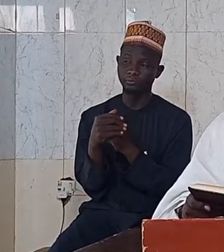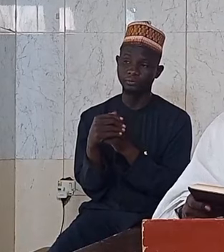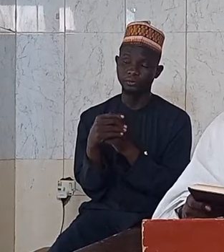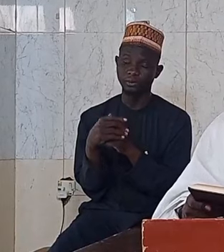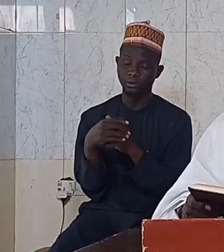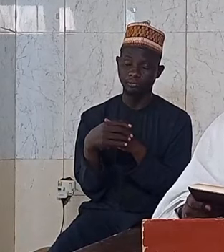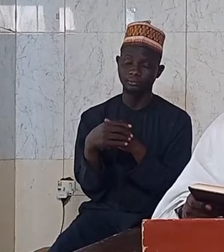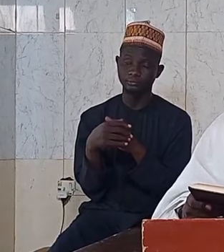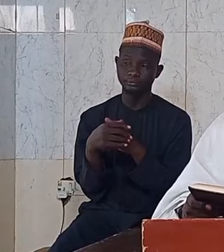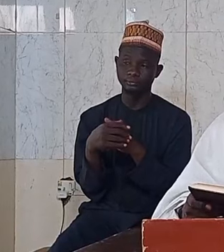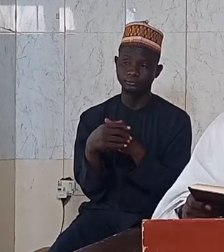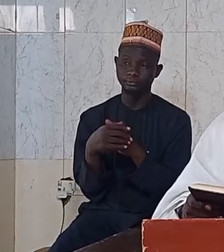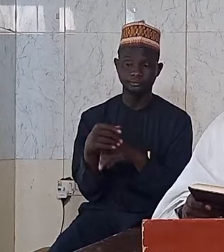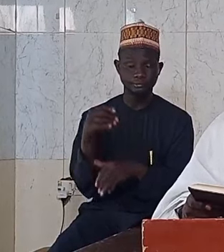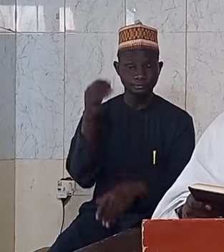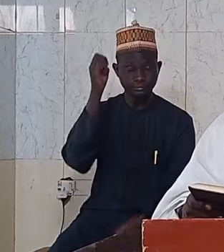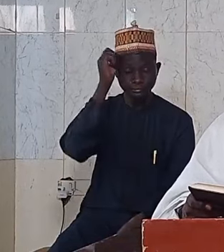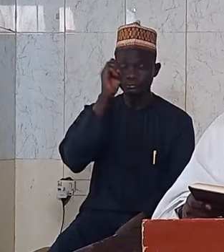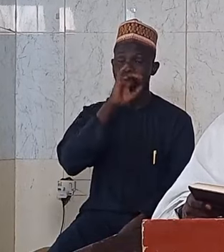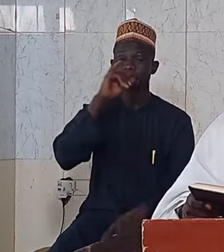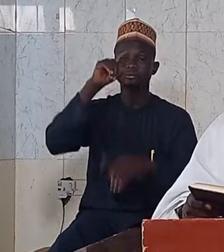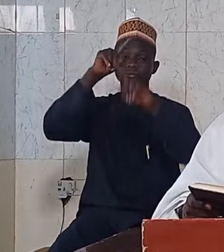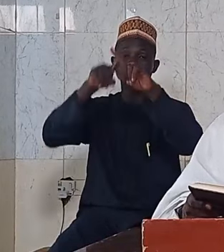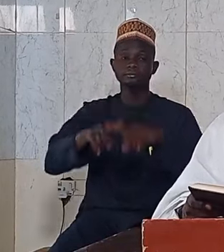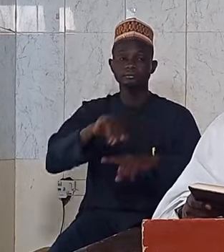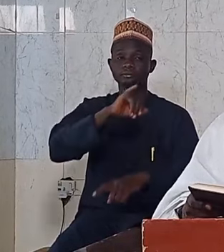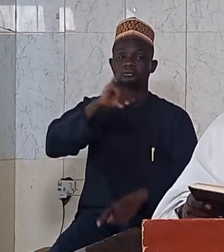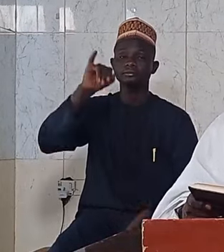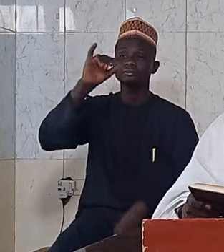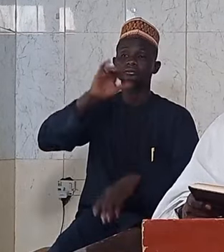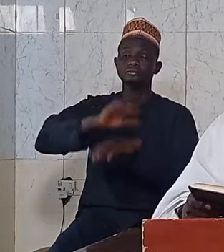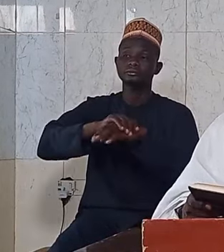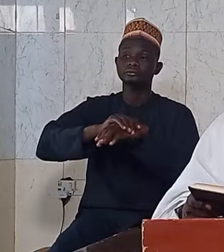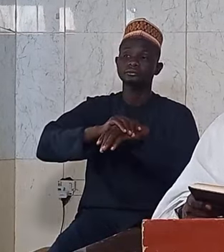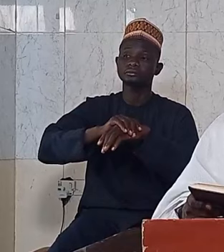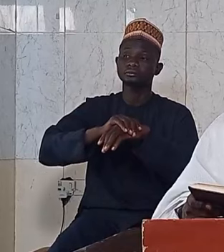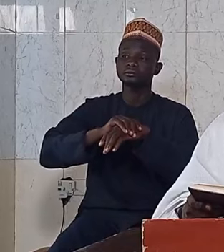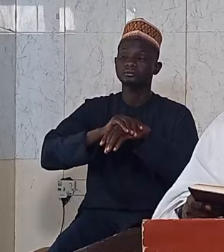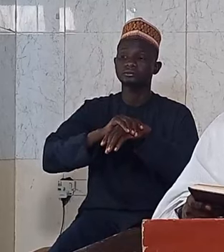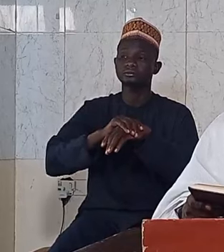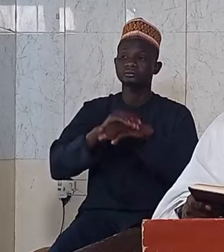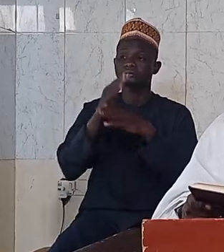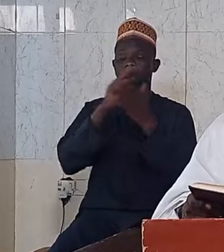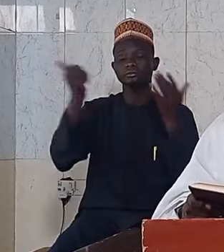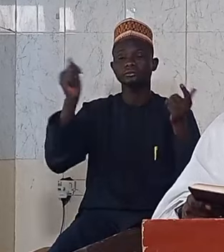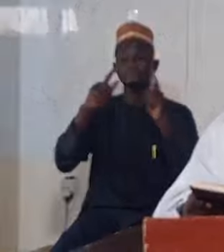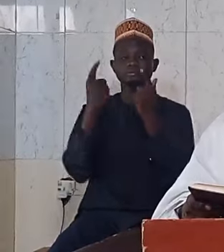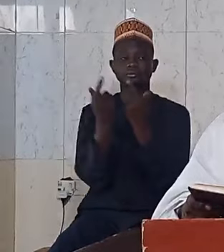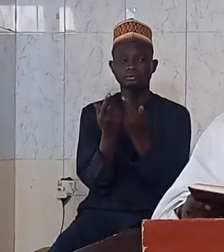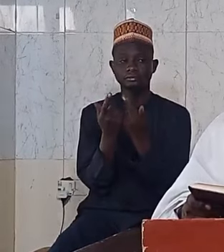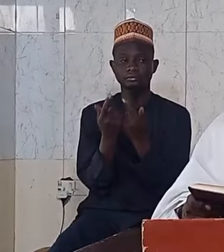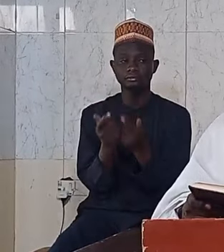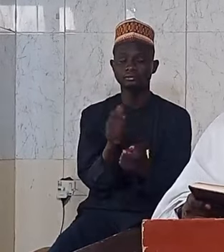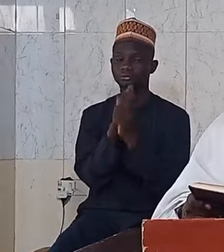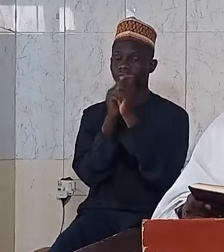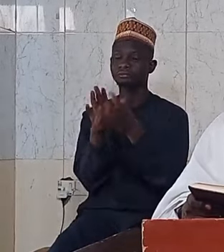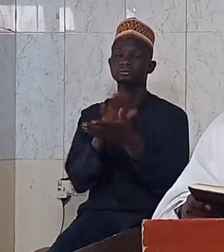ركن وثيق مدوغرو أكان وني ركني أمين